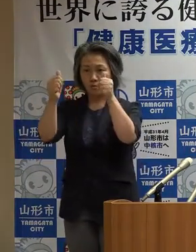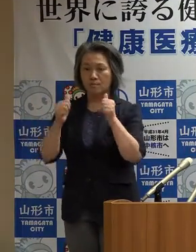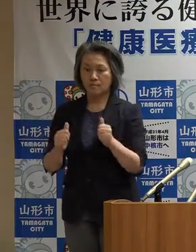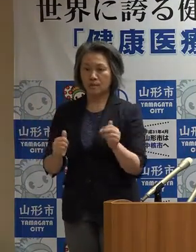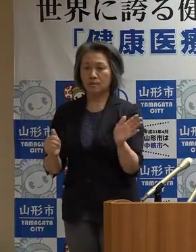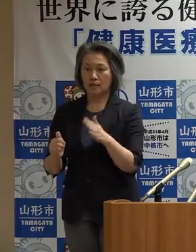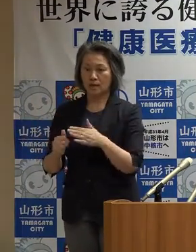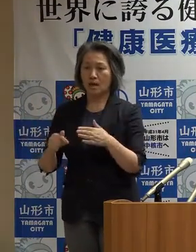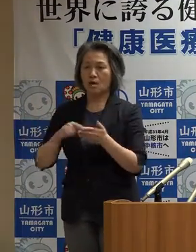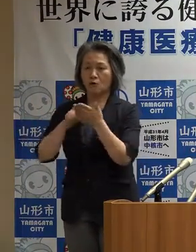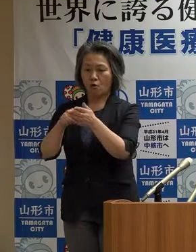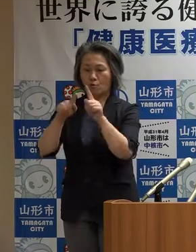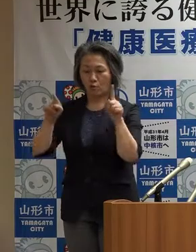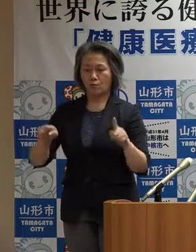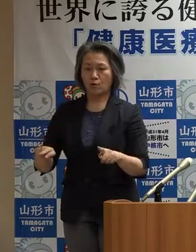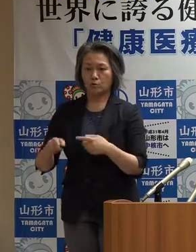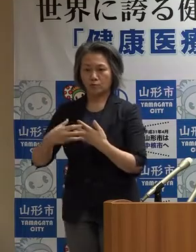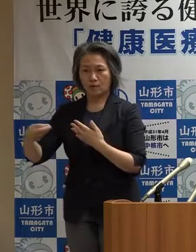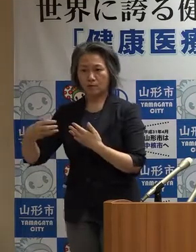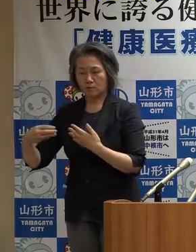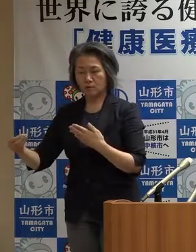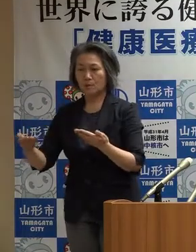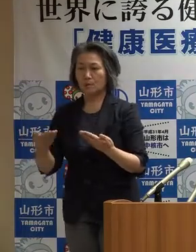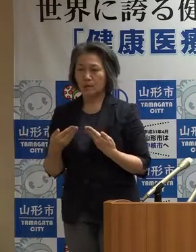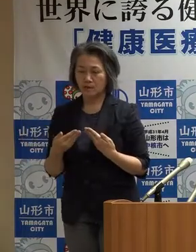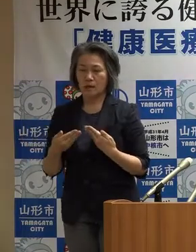応募用紙をダウンロードしていただき、雇用